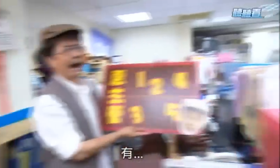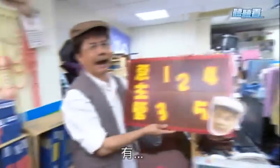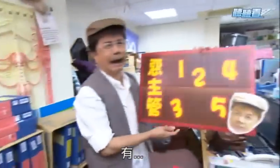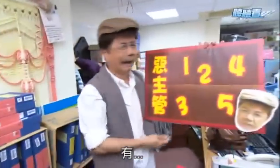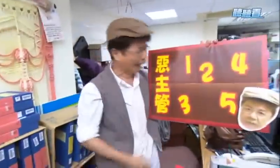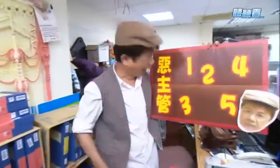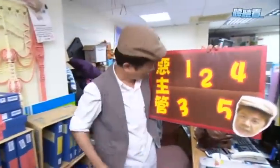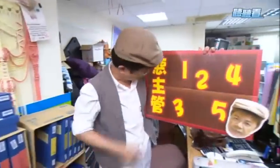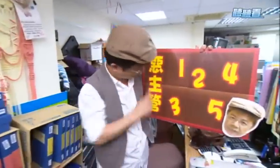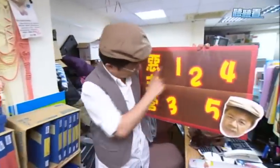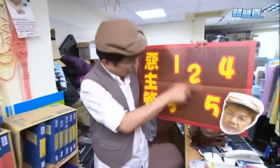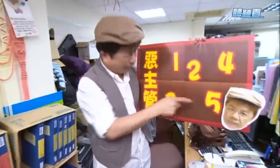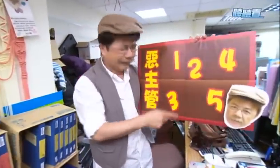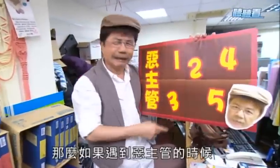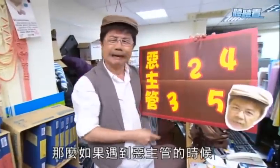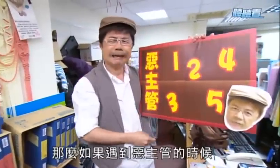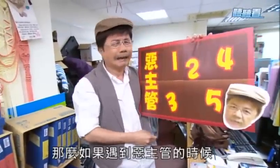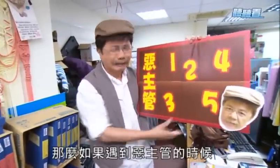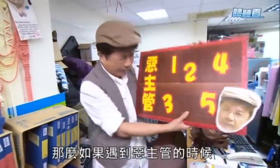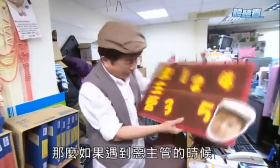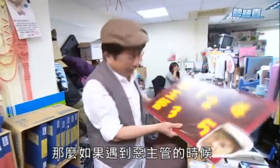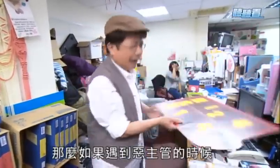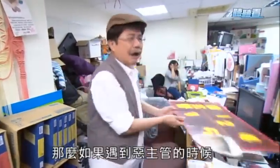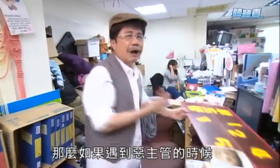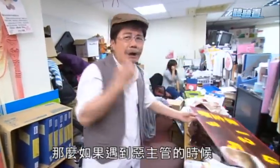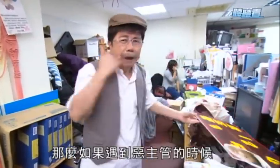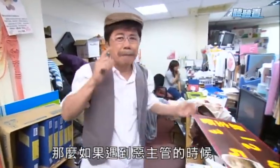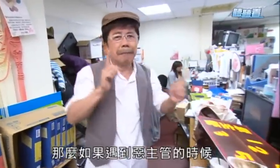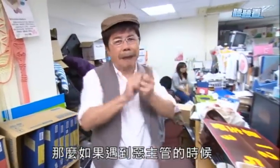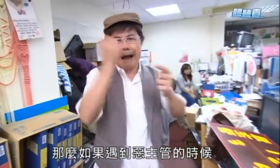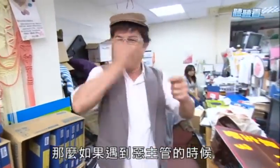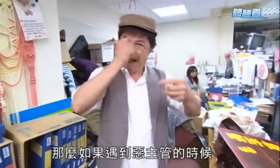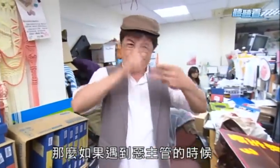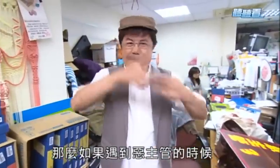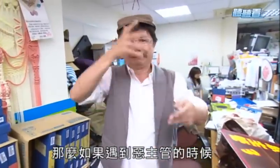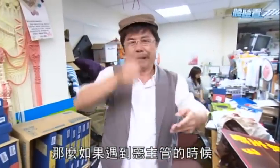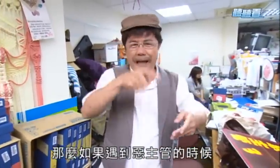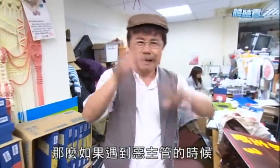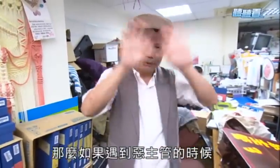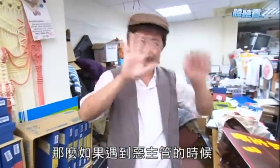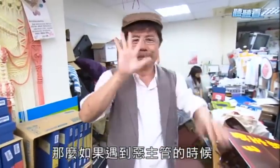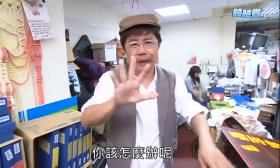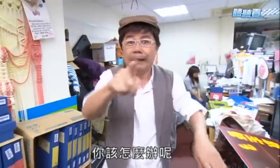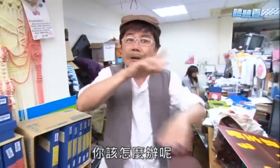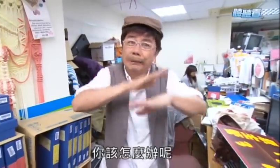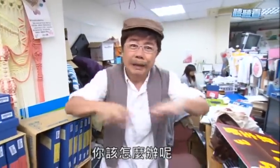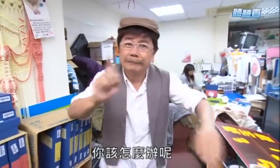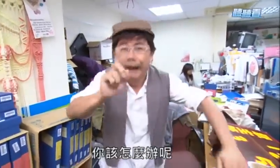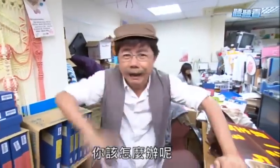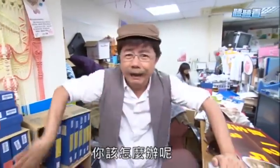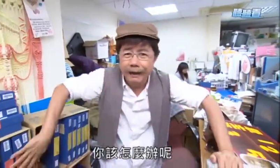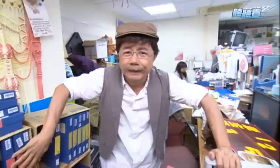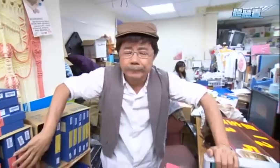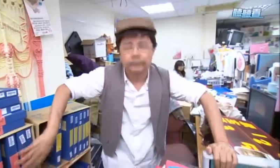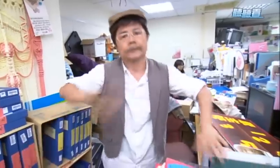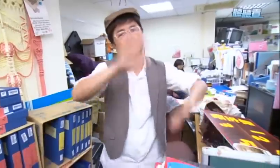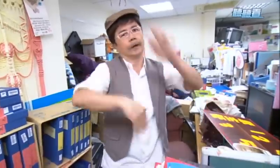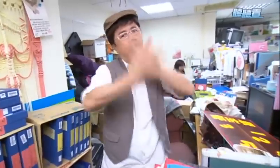有。 哎呀，哎，那么，如果遇到恶主管的时候啊，你该怎么办呢？